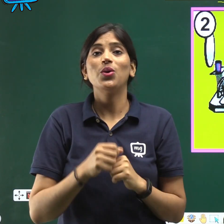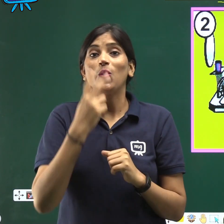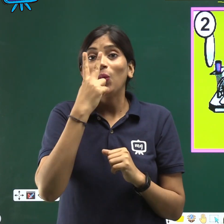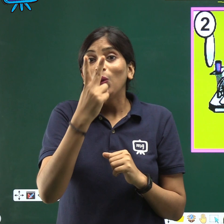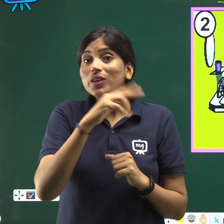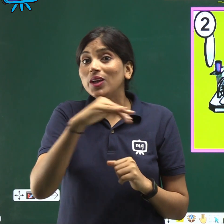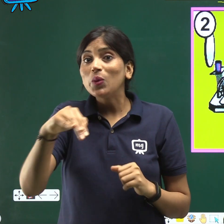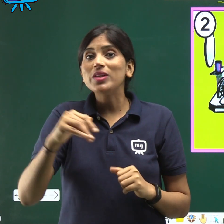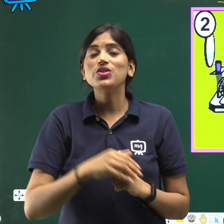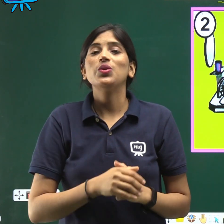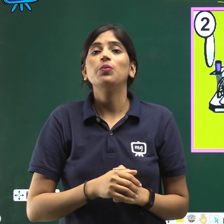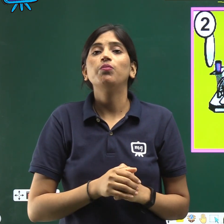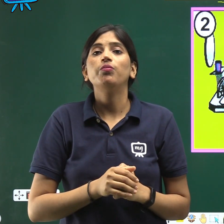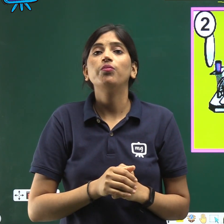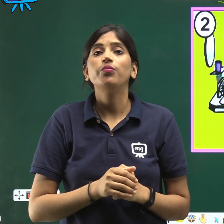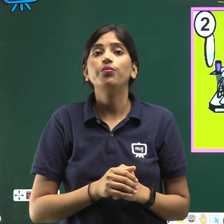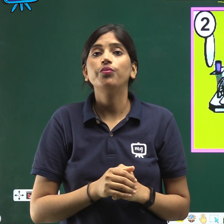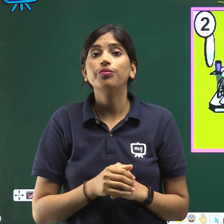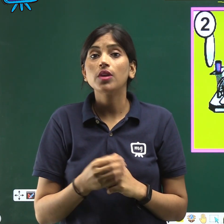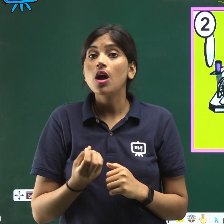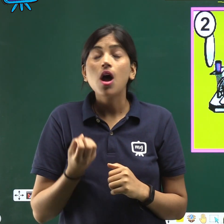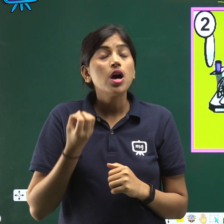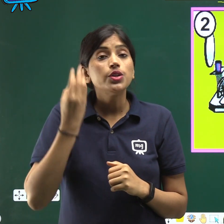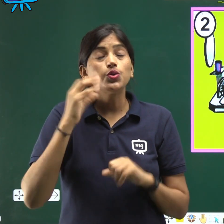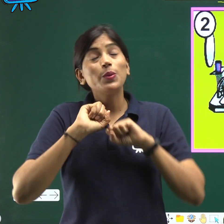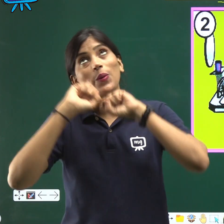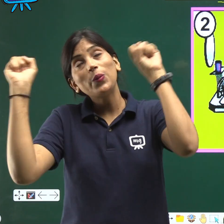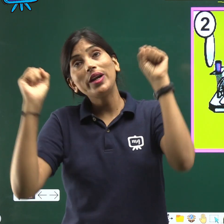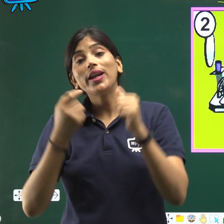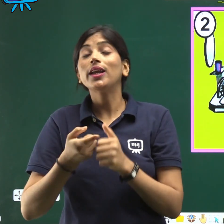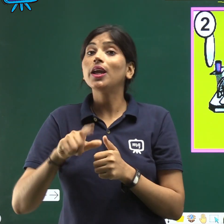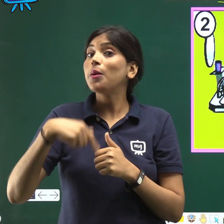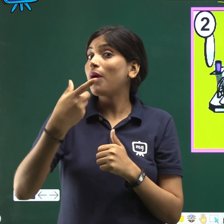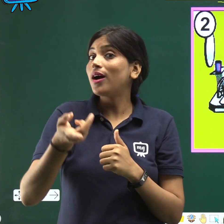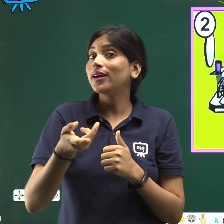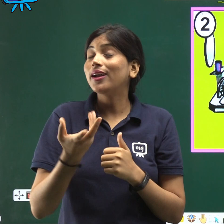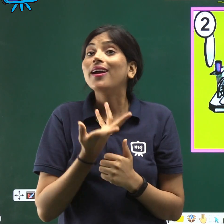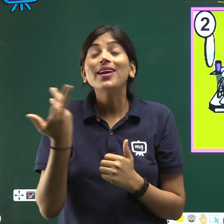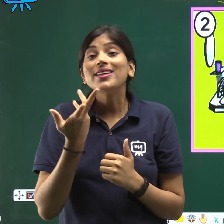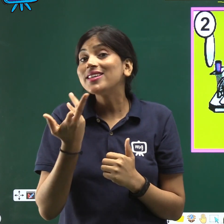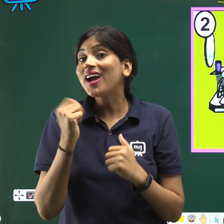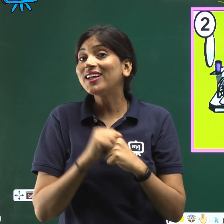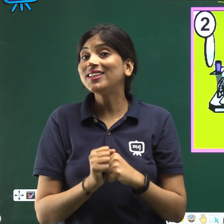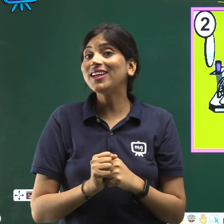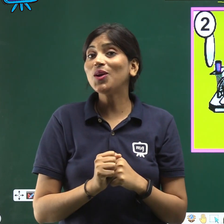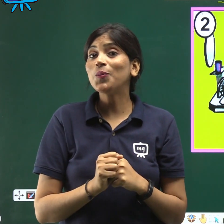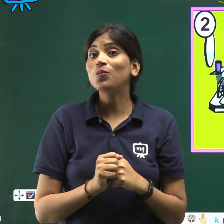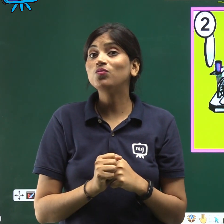देखो बच्चों, सुबह उठने के बाद हम क्या करते